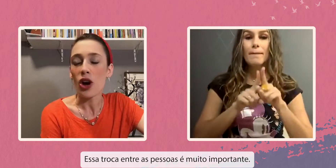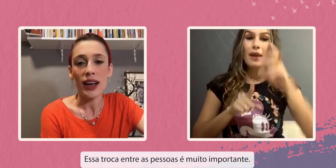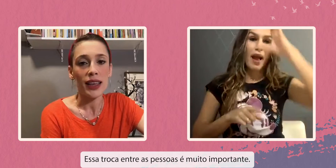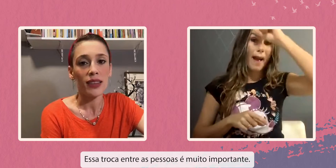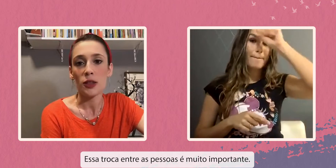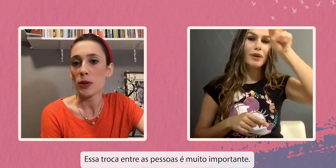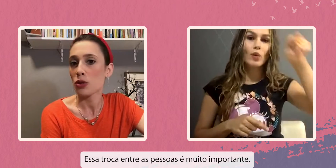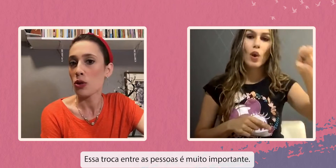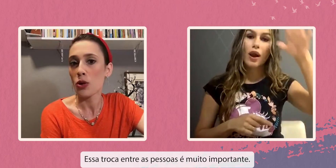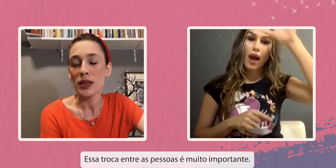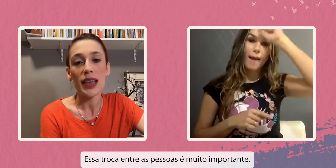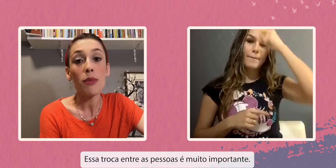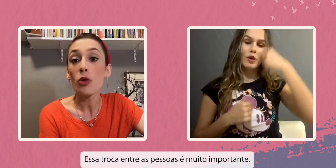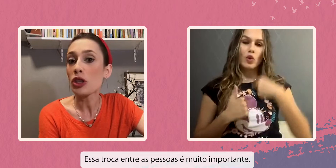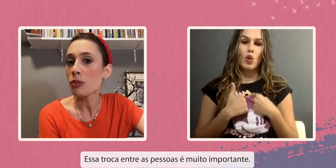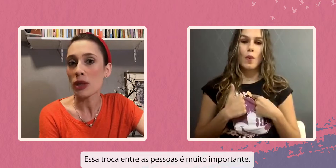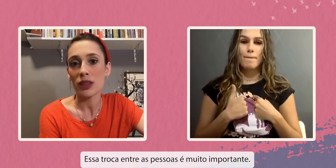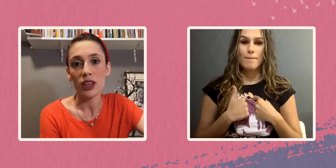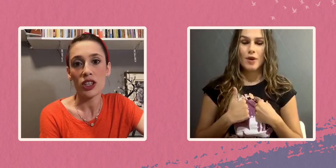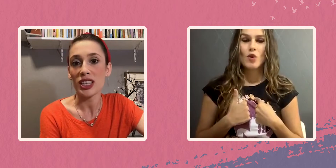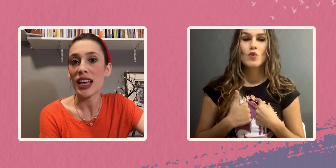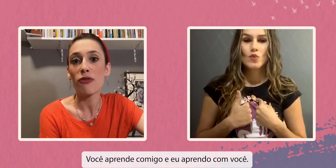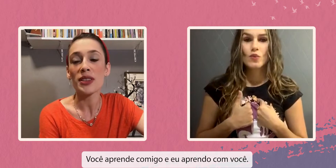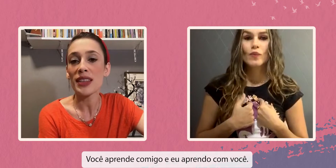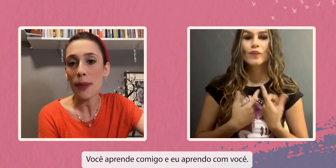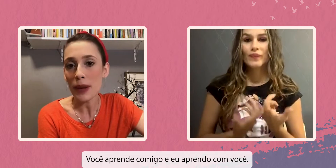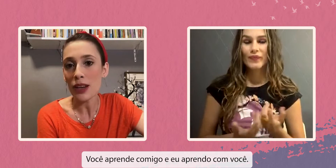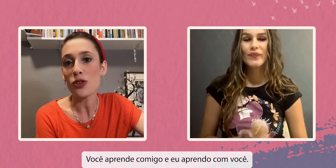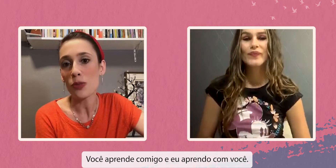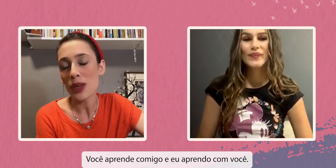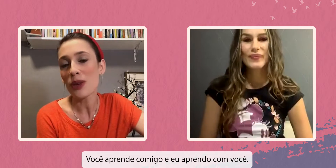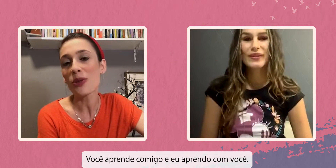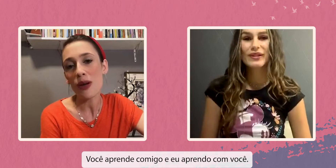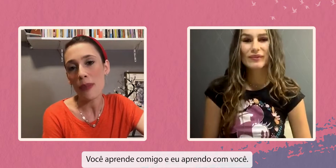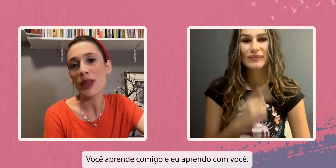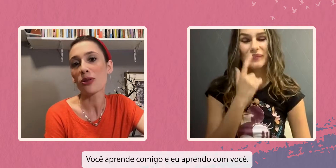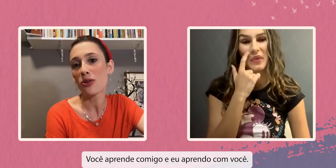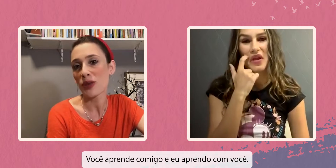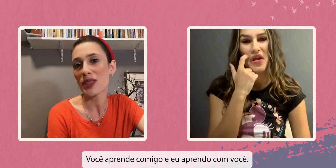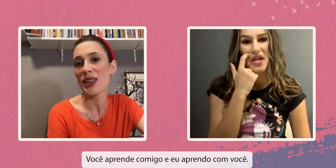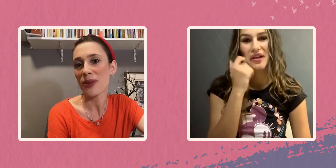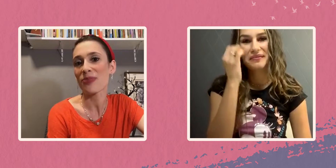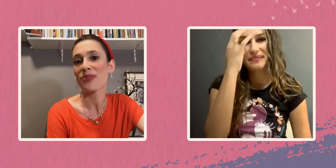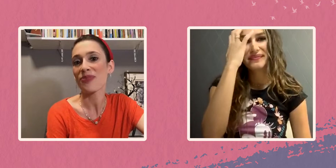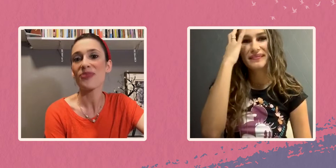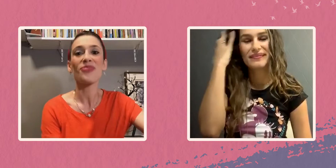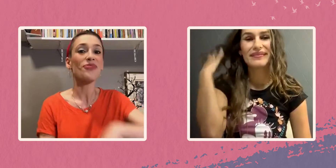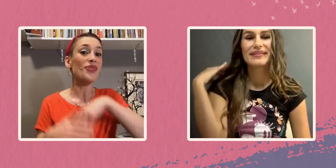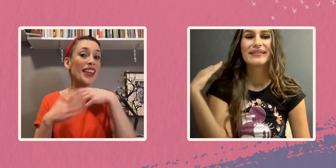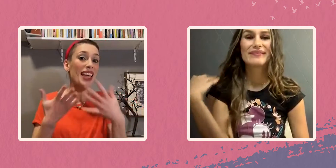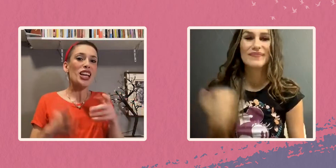Essa troca entre as pessoas é muito importante. Você aprende comigo e eu aprendo com você.